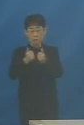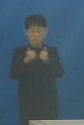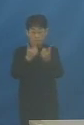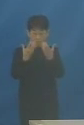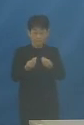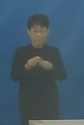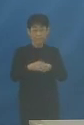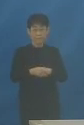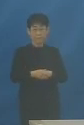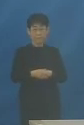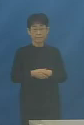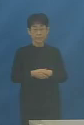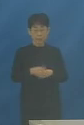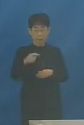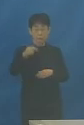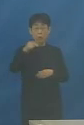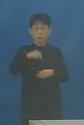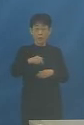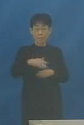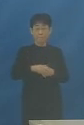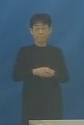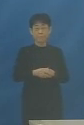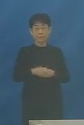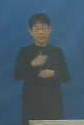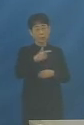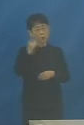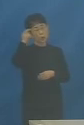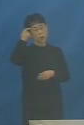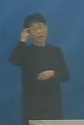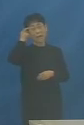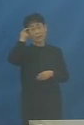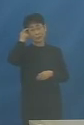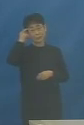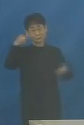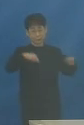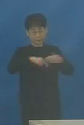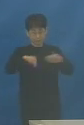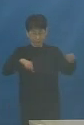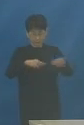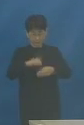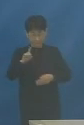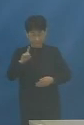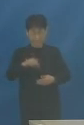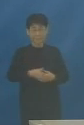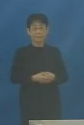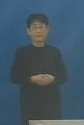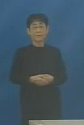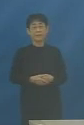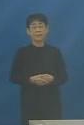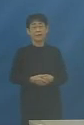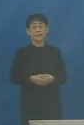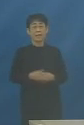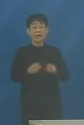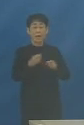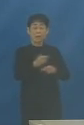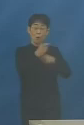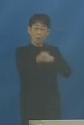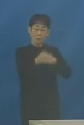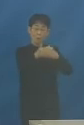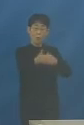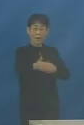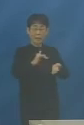まあそれでええまあこういうようなことをいろいろ考えていこうと例えばまああのマート面はの医療従事